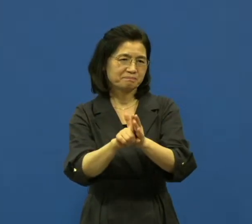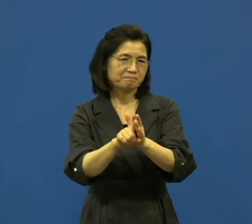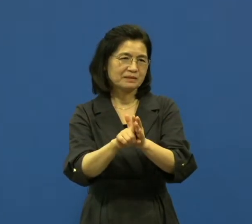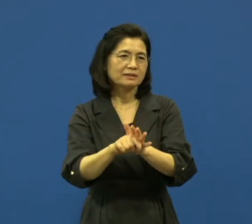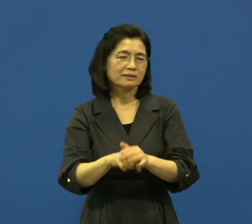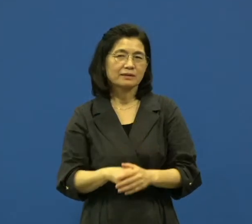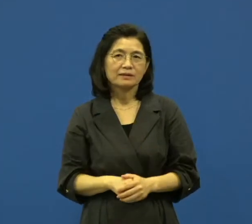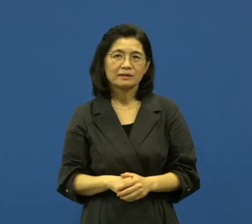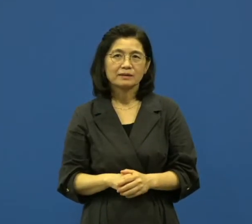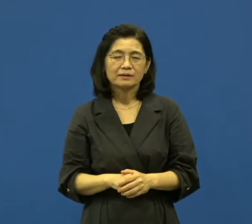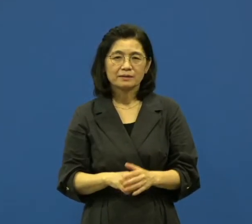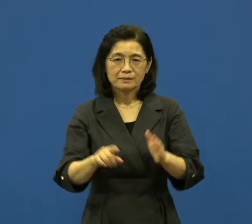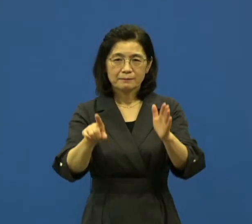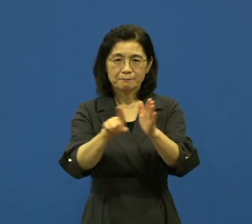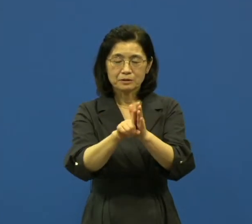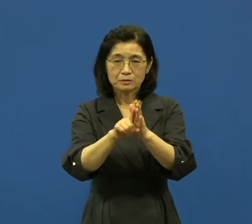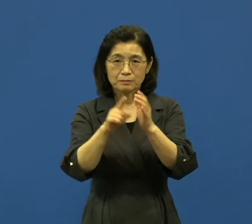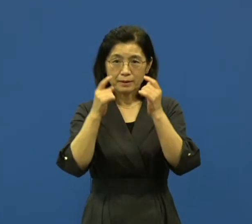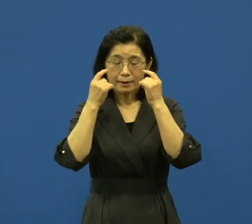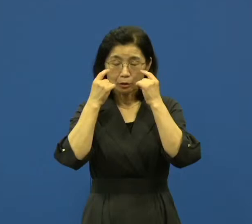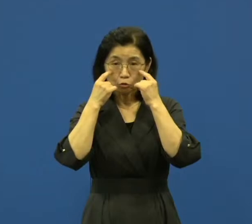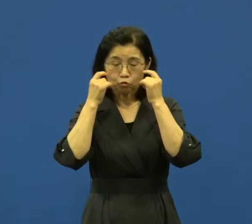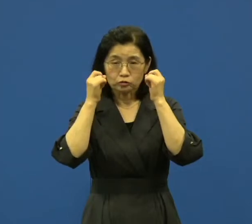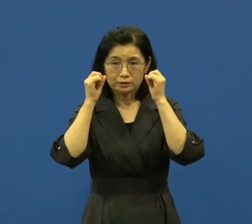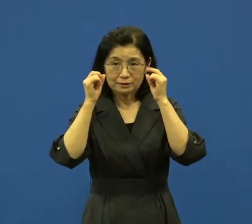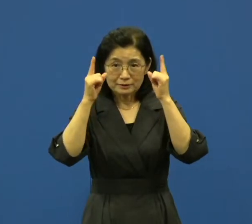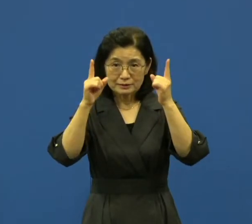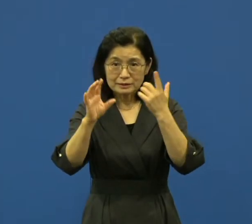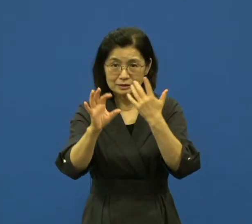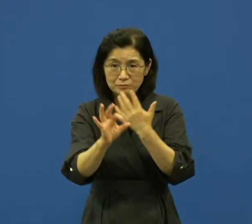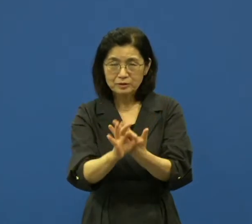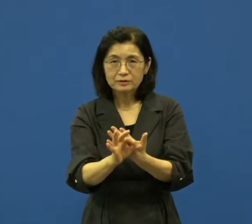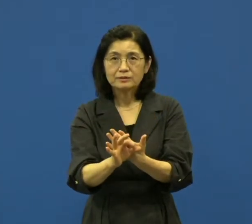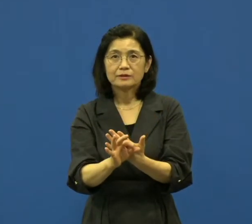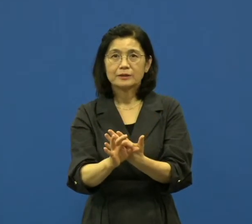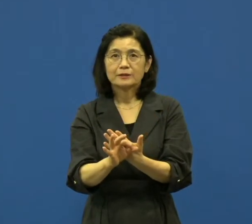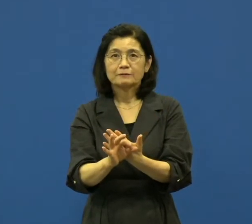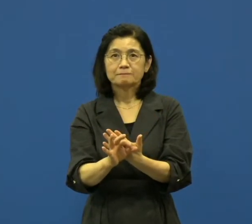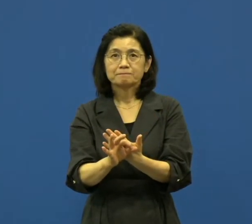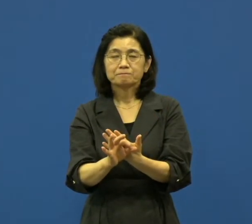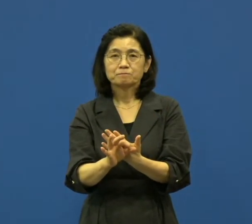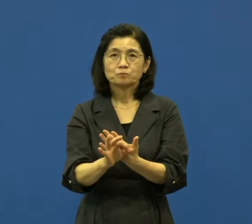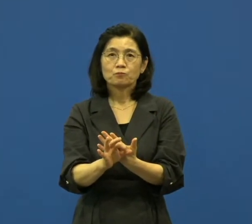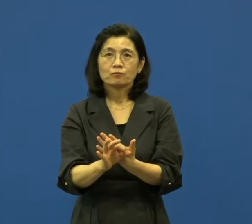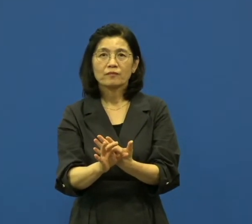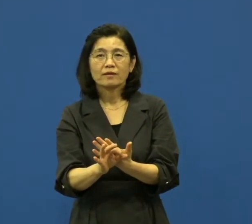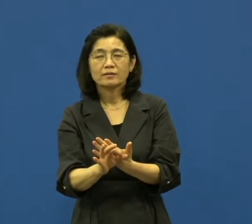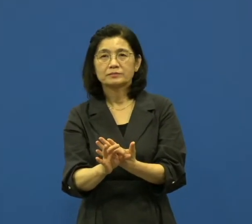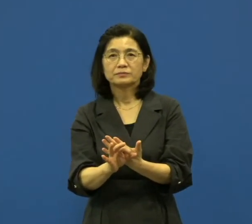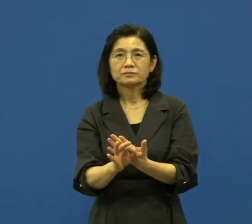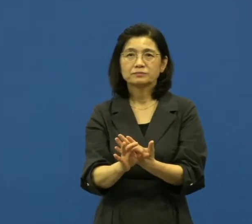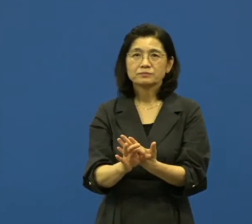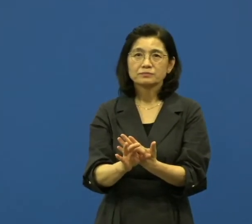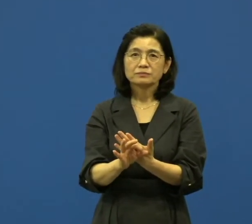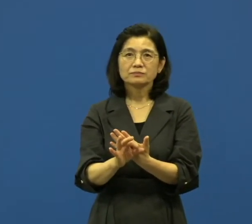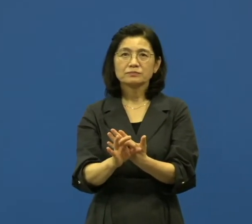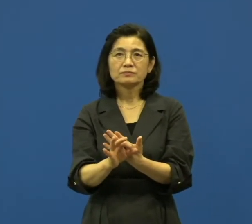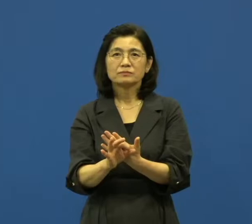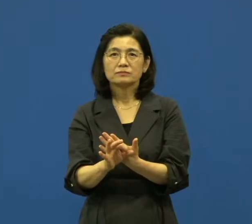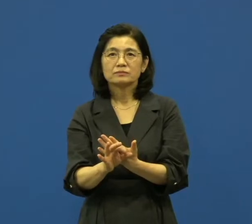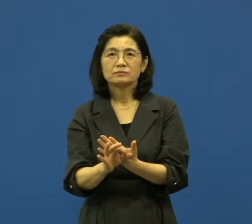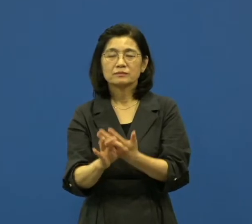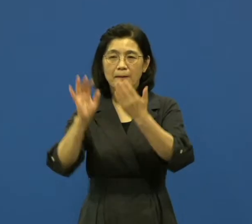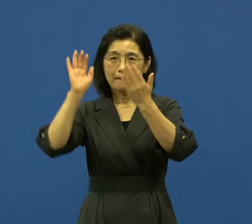그러므로 여러분, 믿음의 눈을 뜨면 현재의 삶에도 영향을 줍니다. 믿음은 미래에 관한 것만이 아닙니다. 미래가 약속된 사람은 현재의